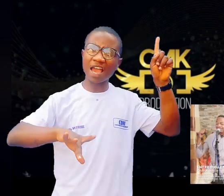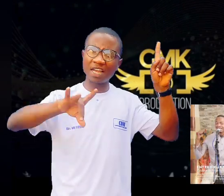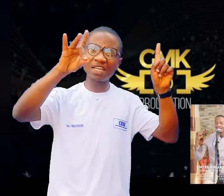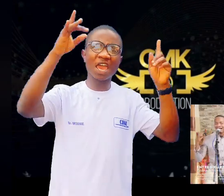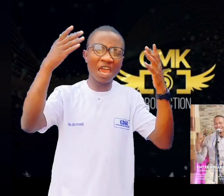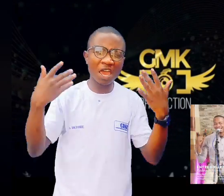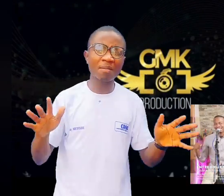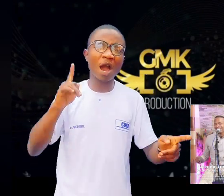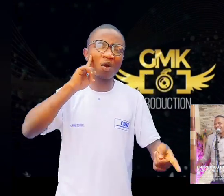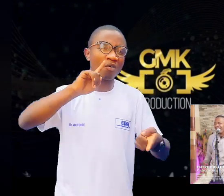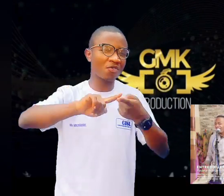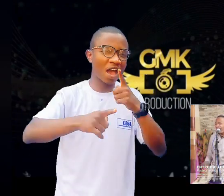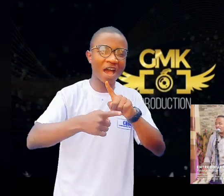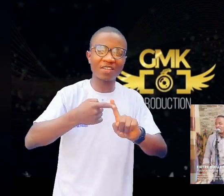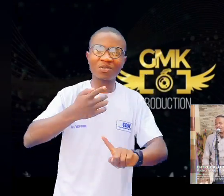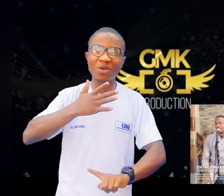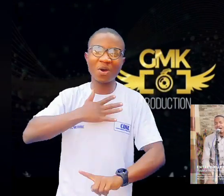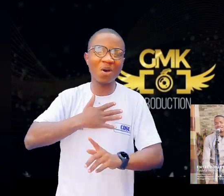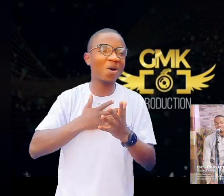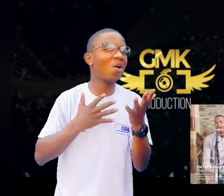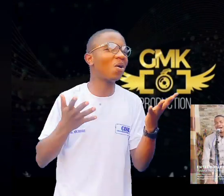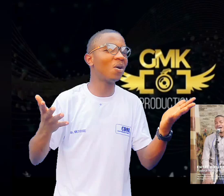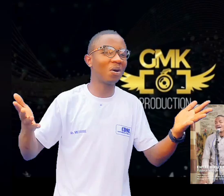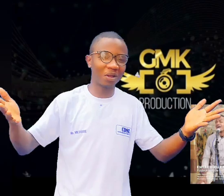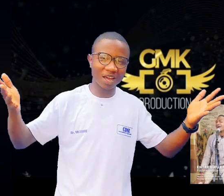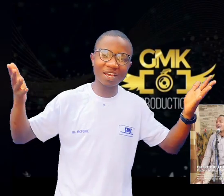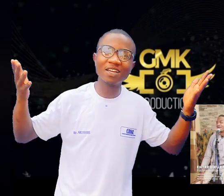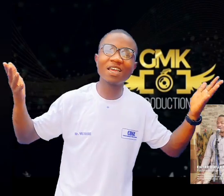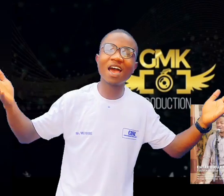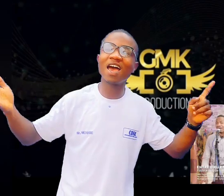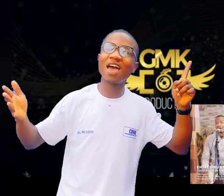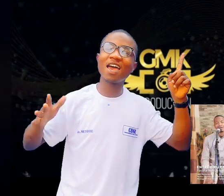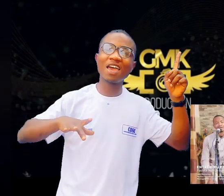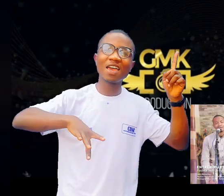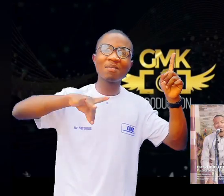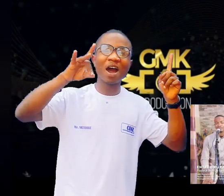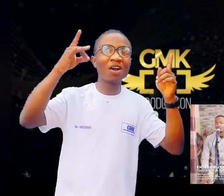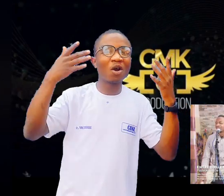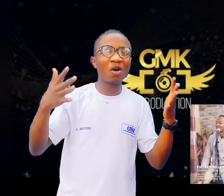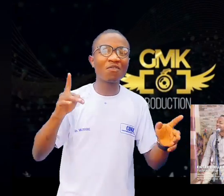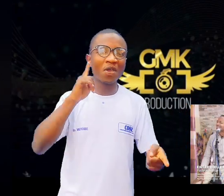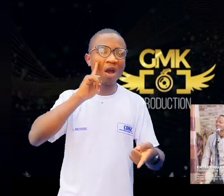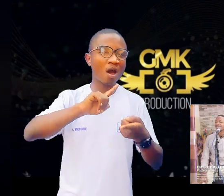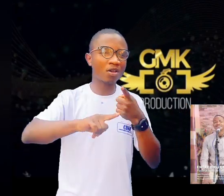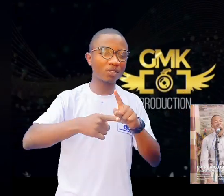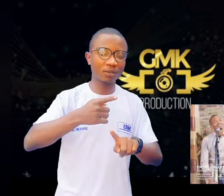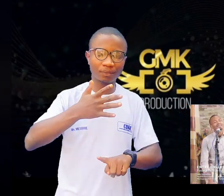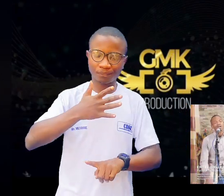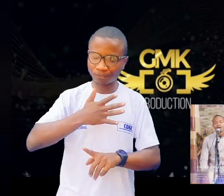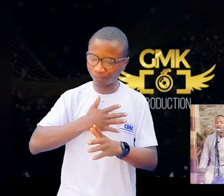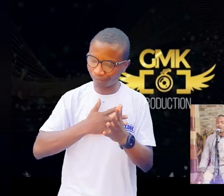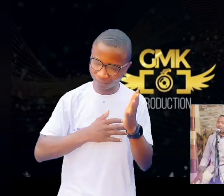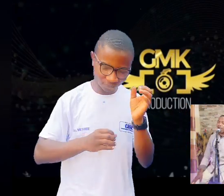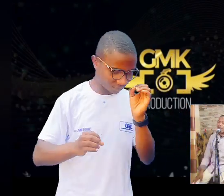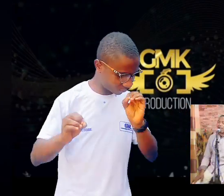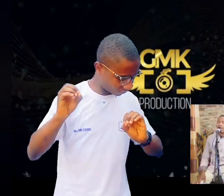Oh, il a gagné ma confiance. Il a gagné ma